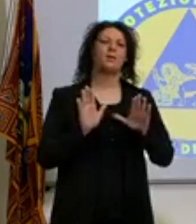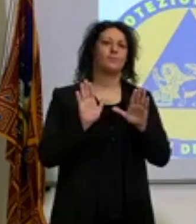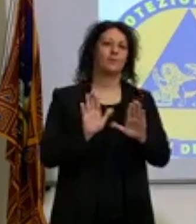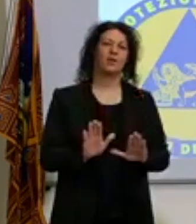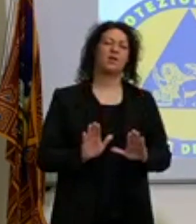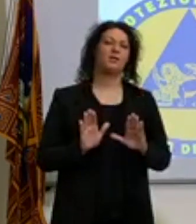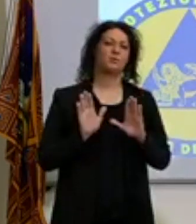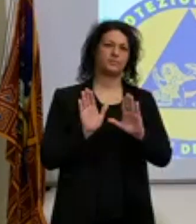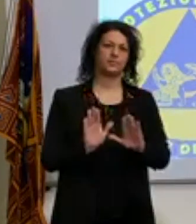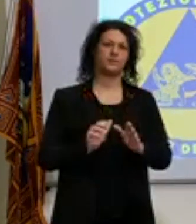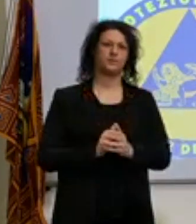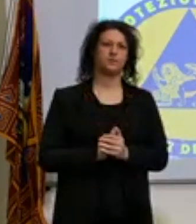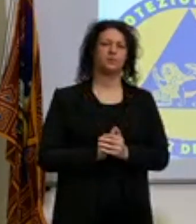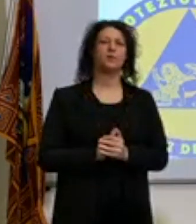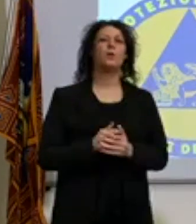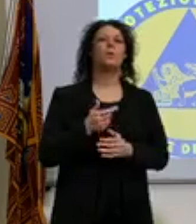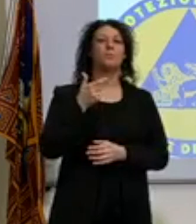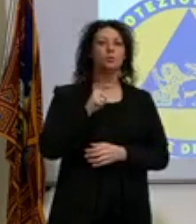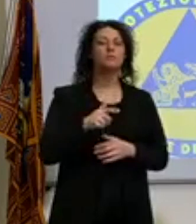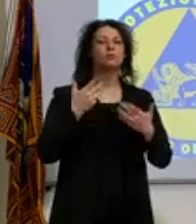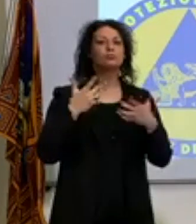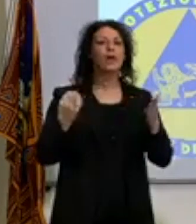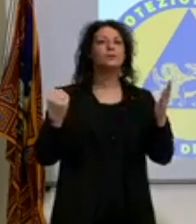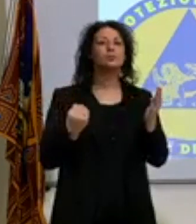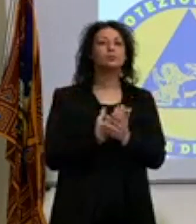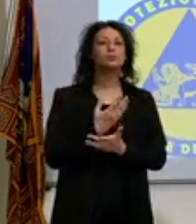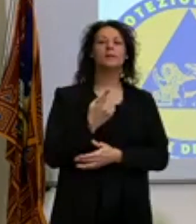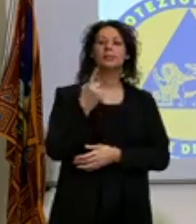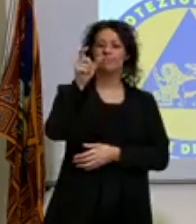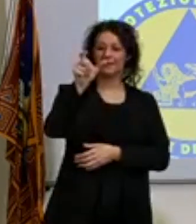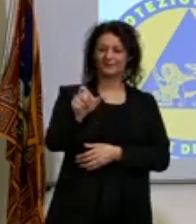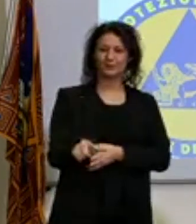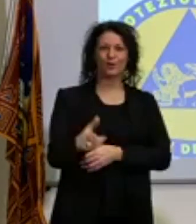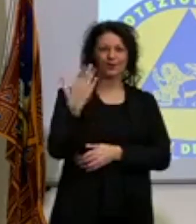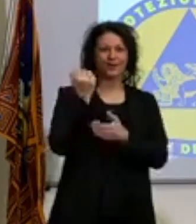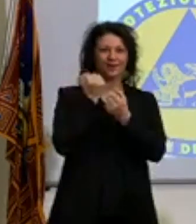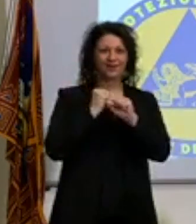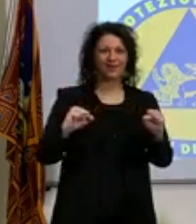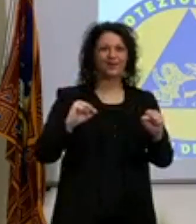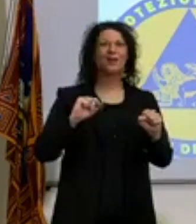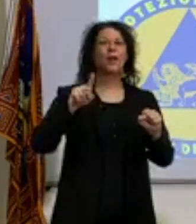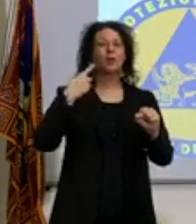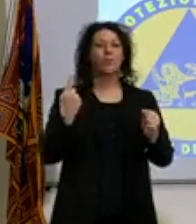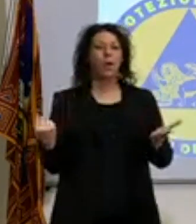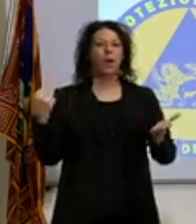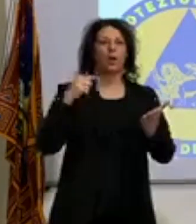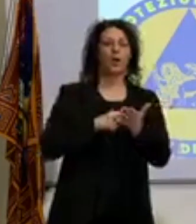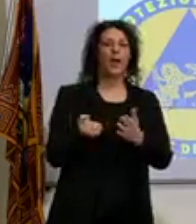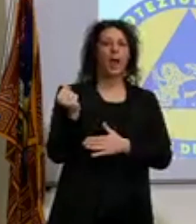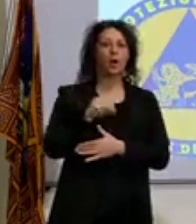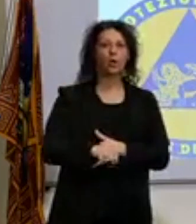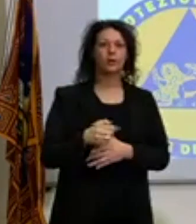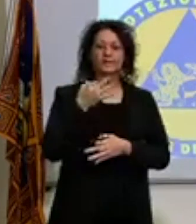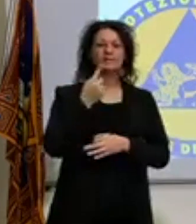purtroppo già un caso di reinfezione che non ci piace, perché vuol dire che il virus è riuscito a infettare,